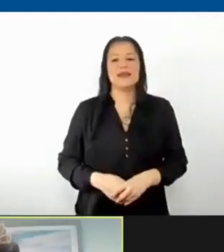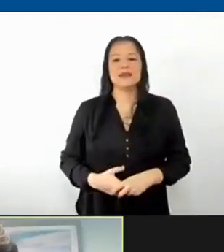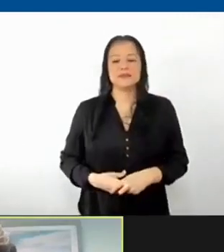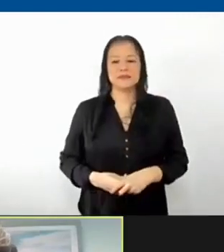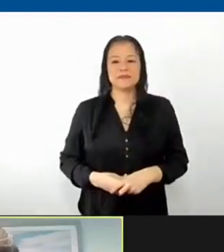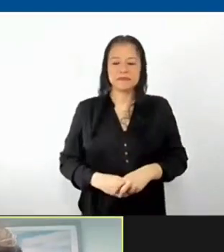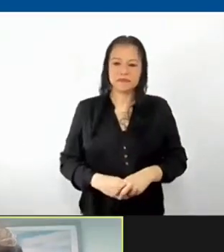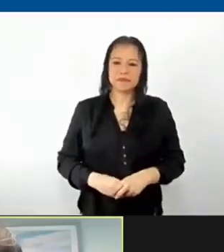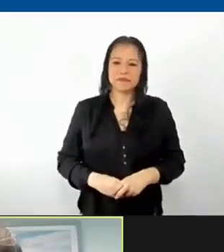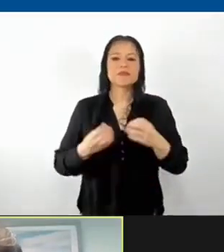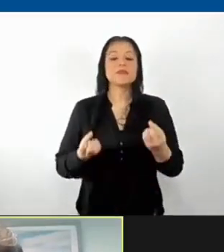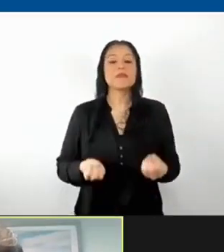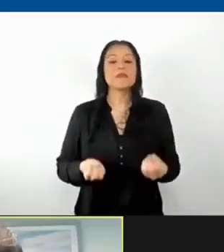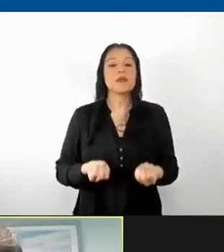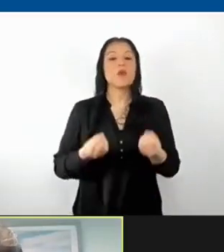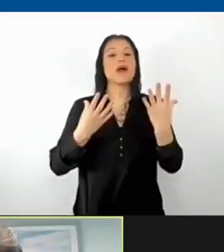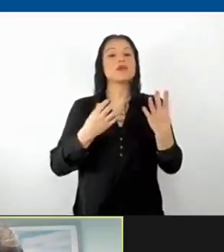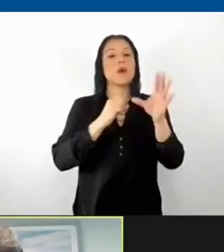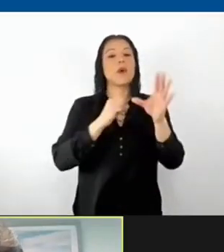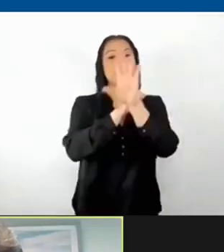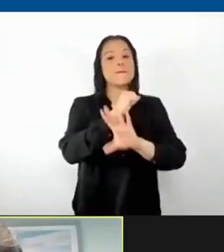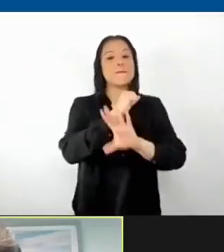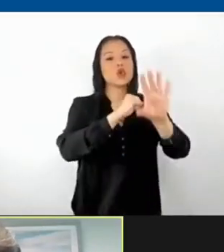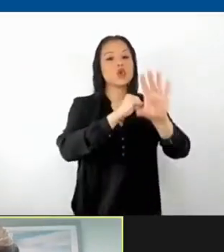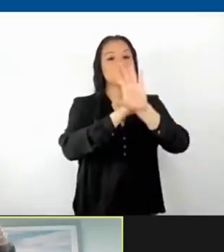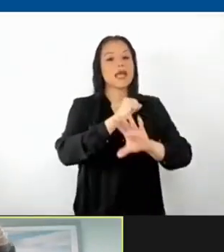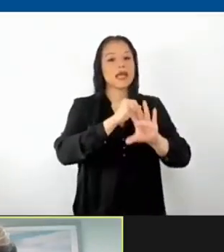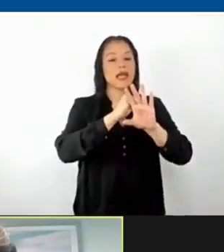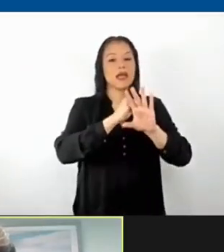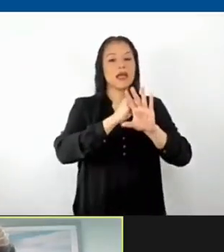Doctor, ¿cuánto dura la inmunidad después del contagio?